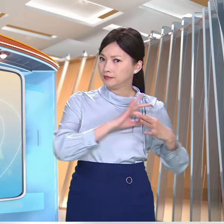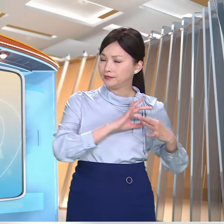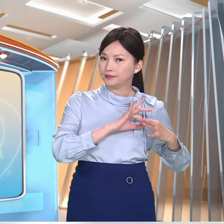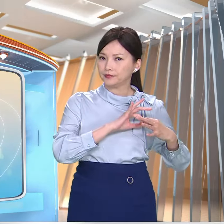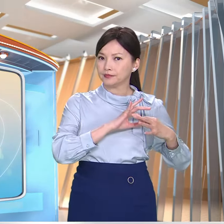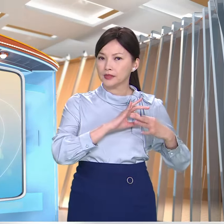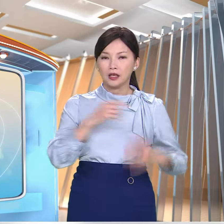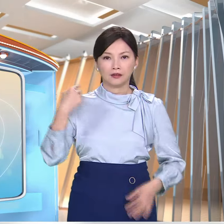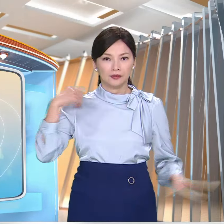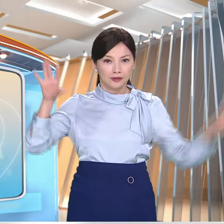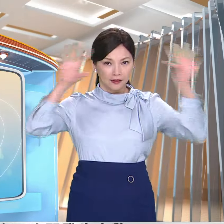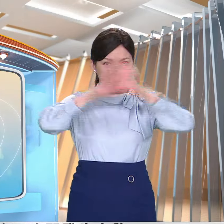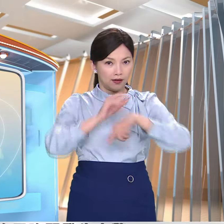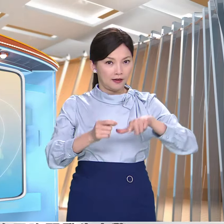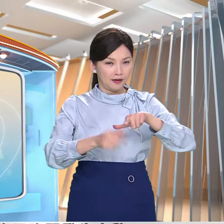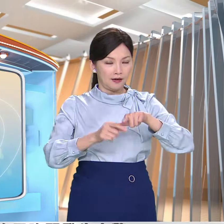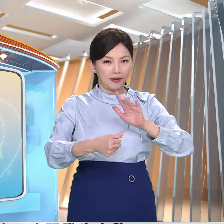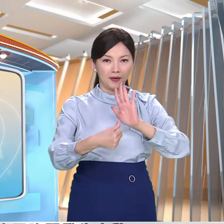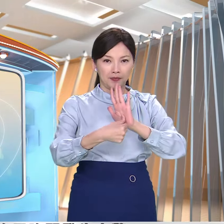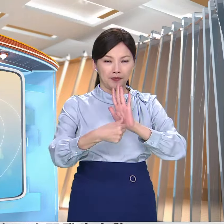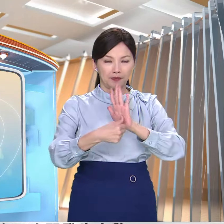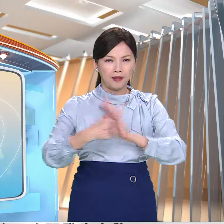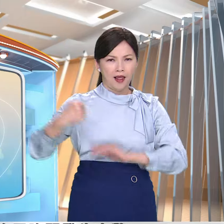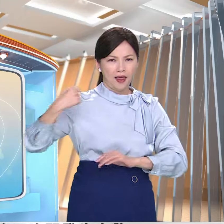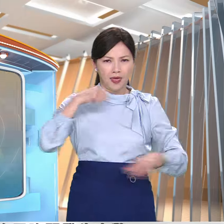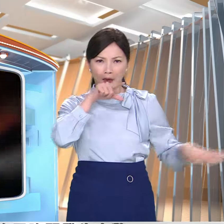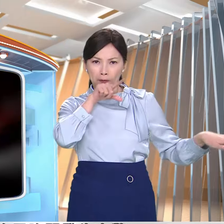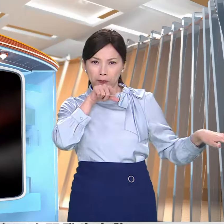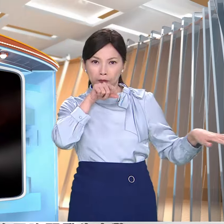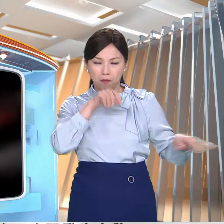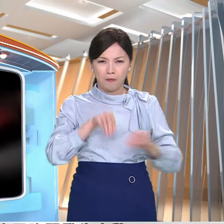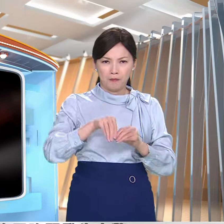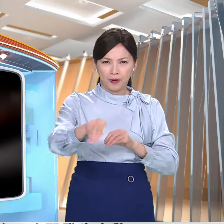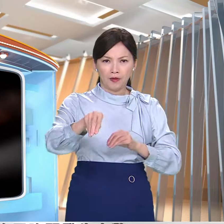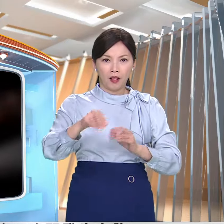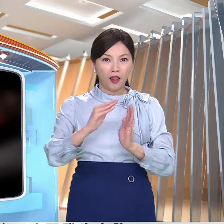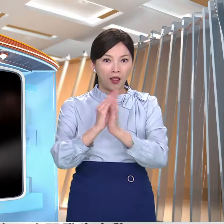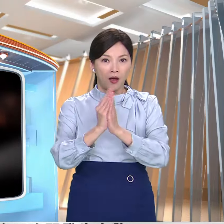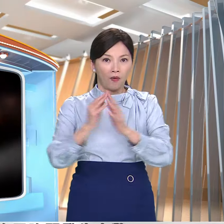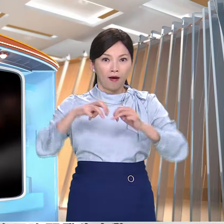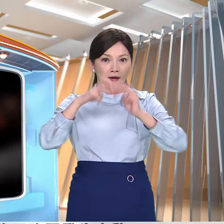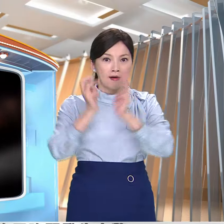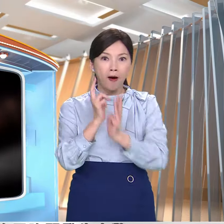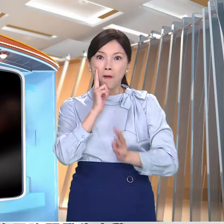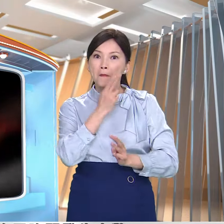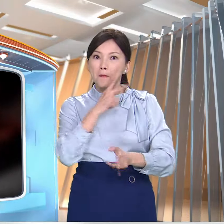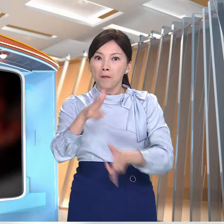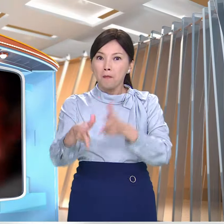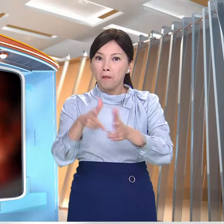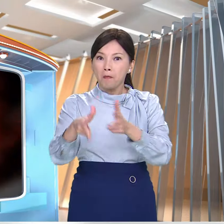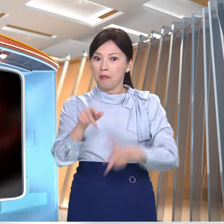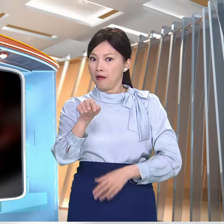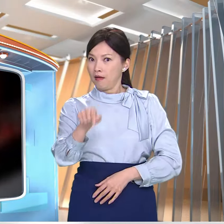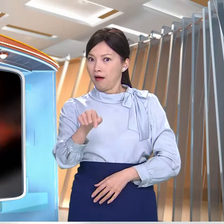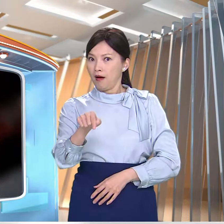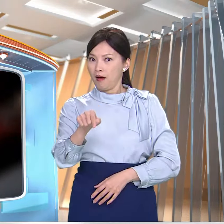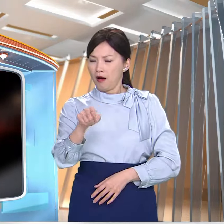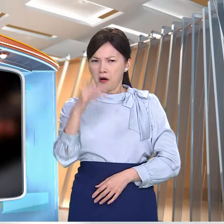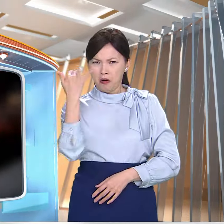心，力鹏企业杨梅厂昨天晚间发生火警，冒出了阵阵浓烟。